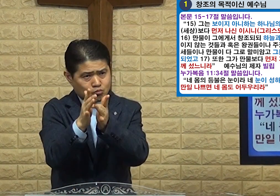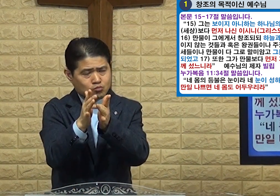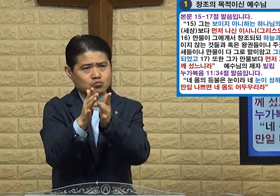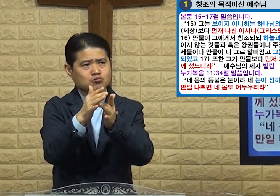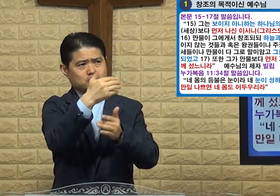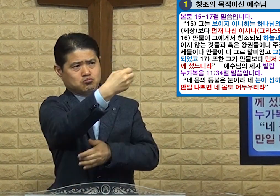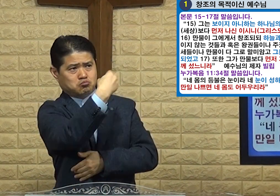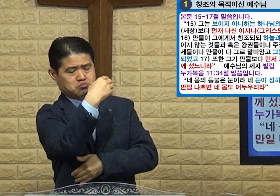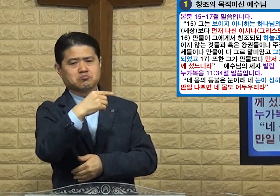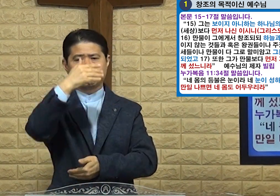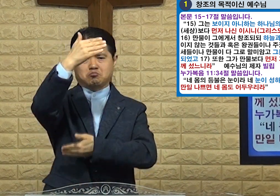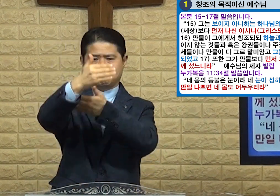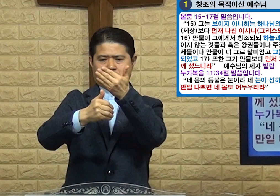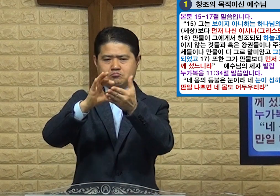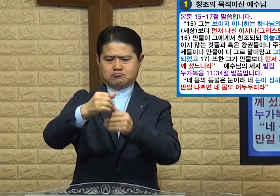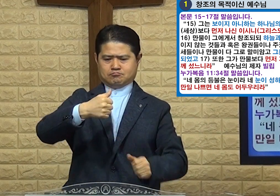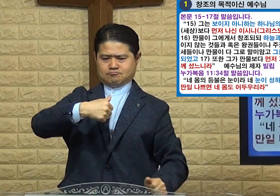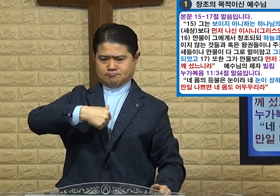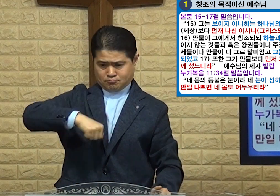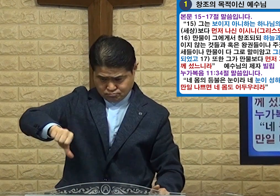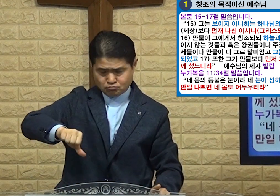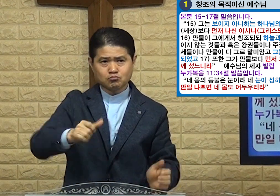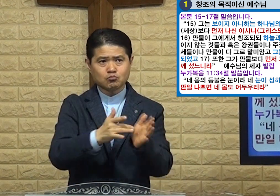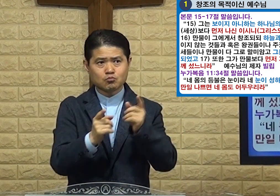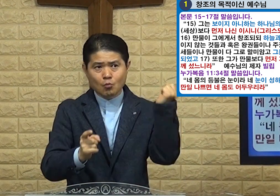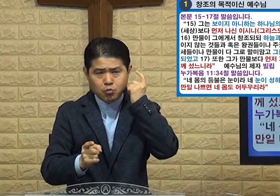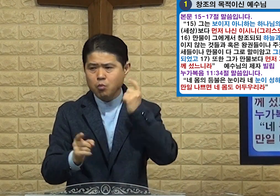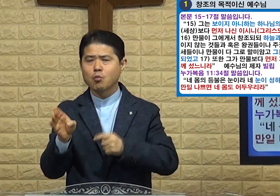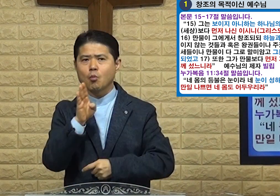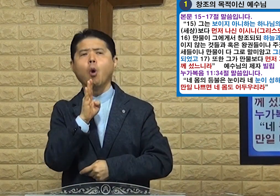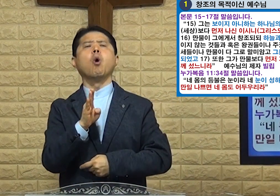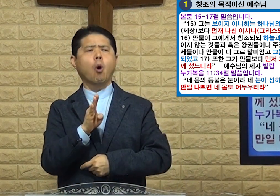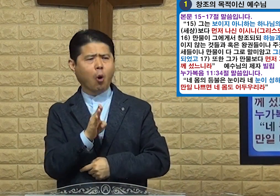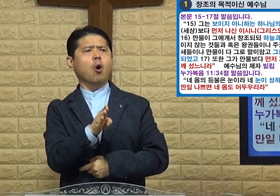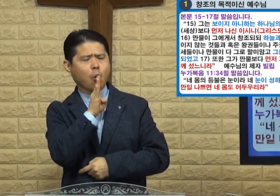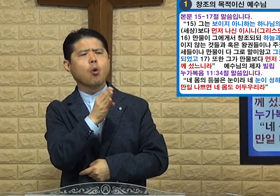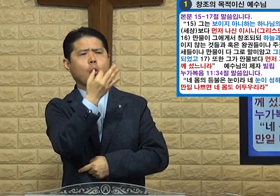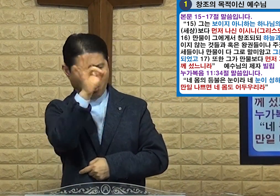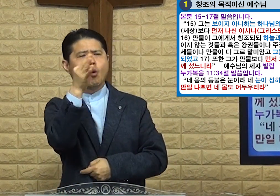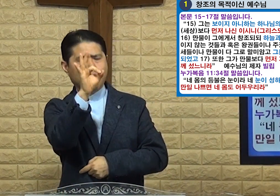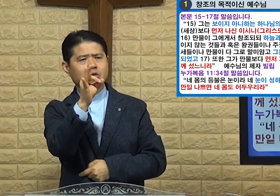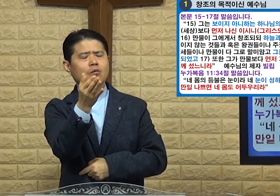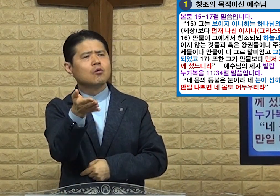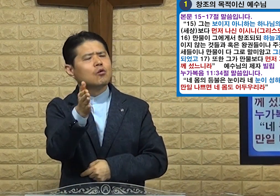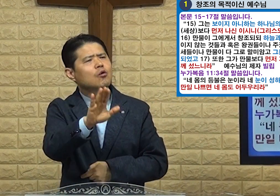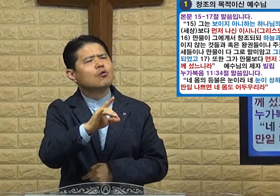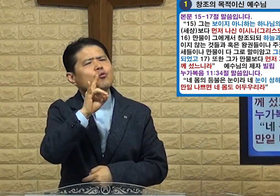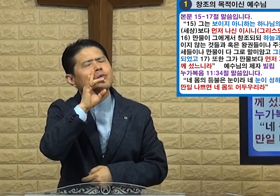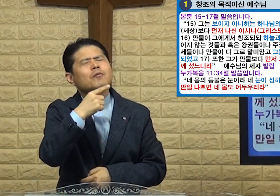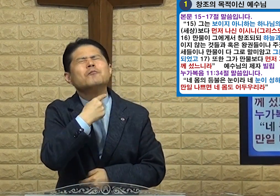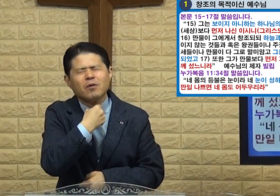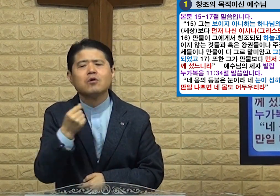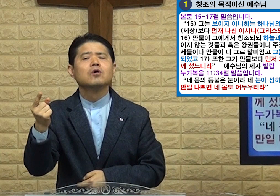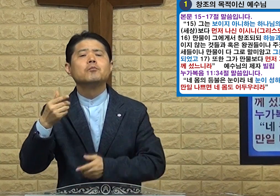빌립이 예수님께서 말씀하시는 거 이 아들이 우리가 된다고 했는데 하나님의 아들이